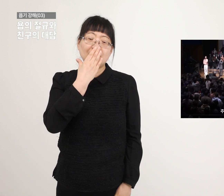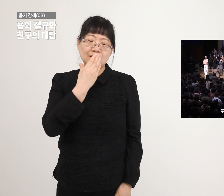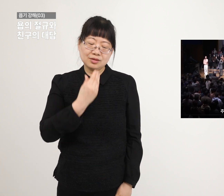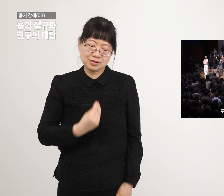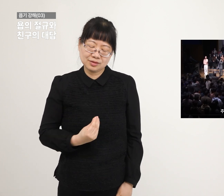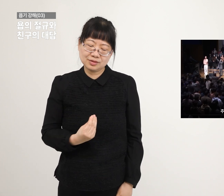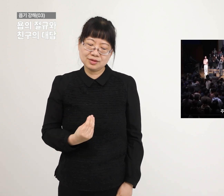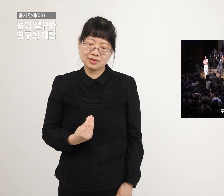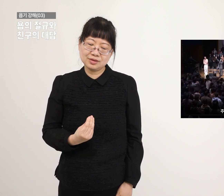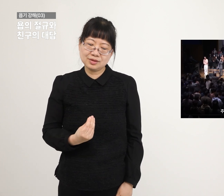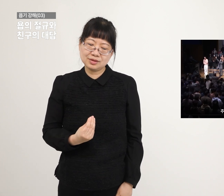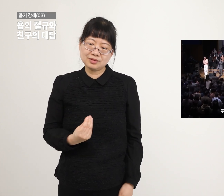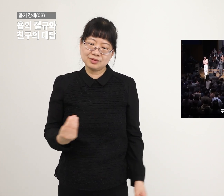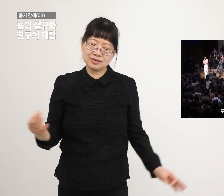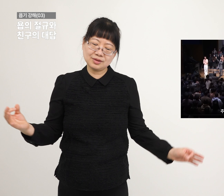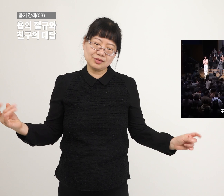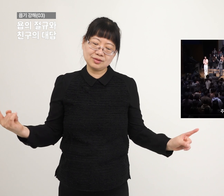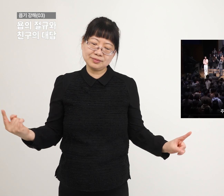한숨을